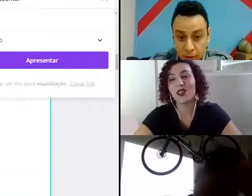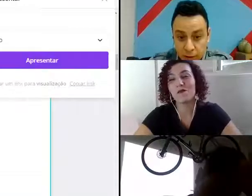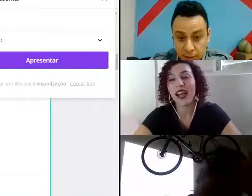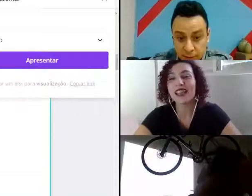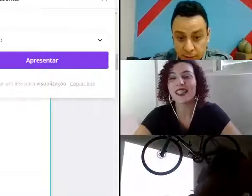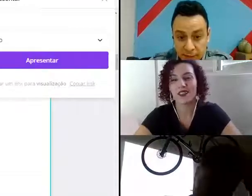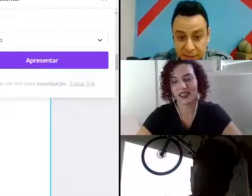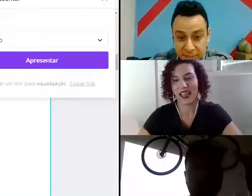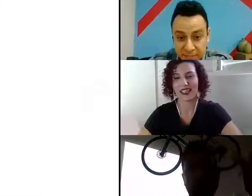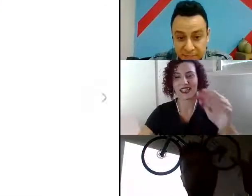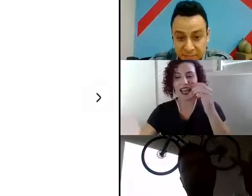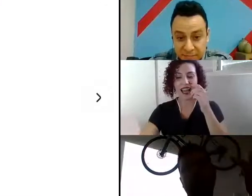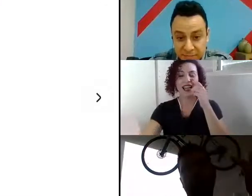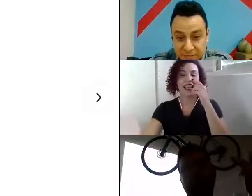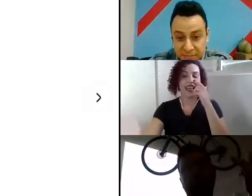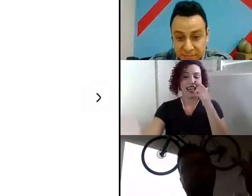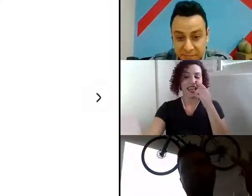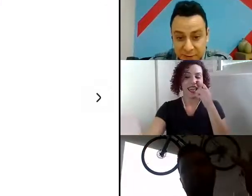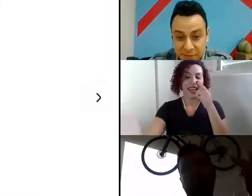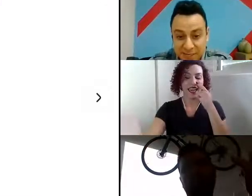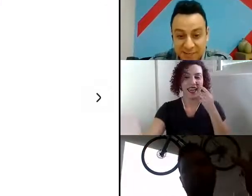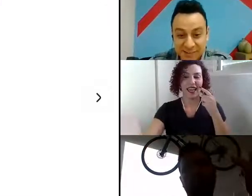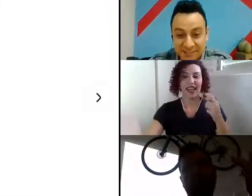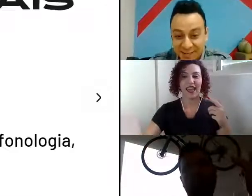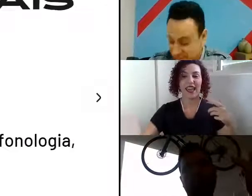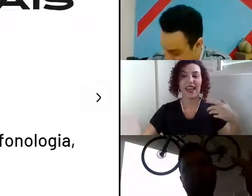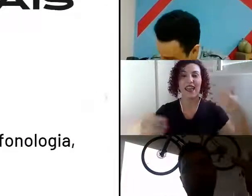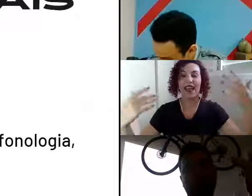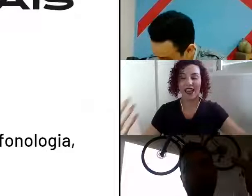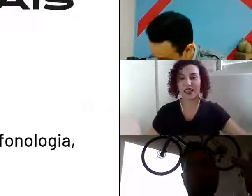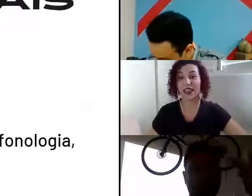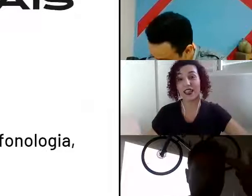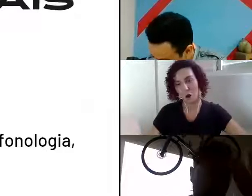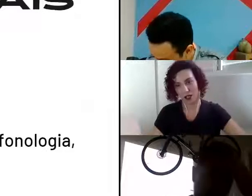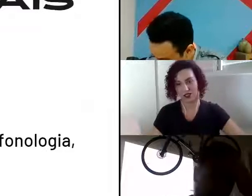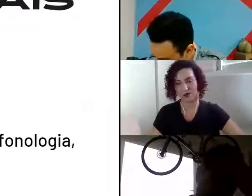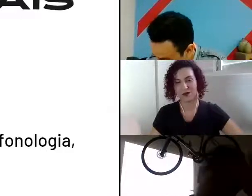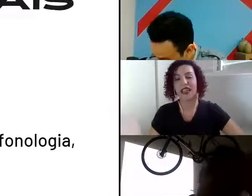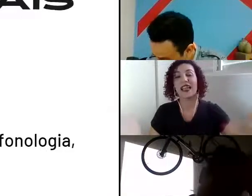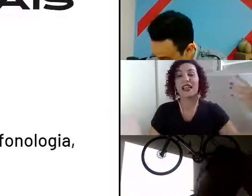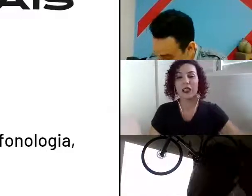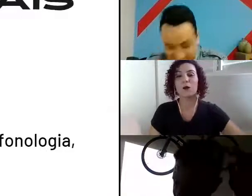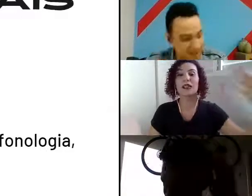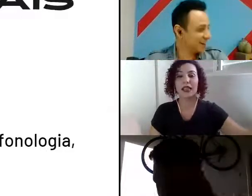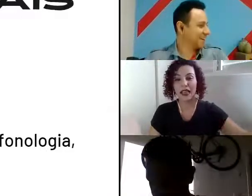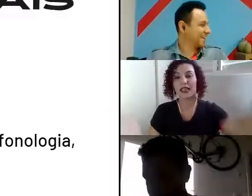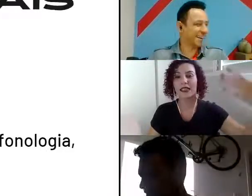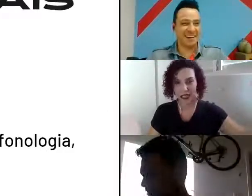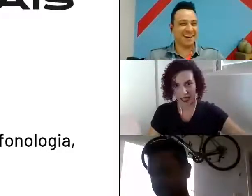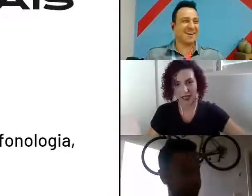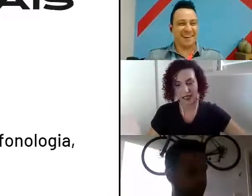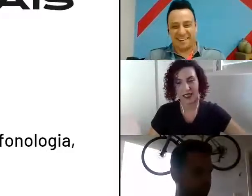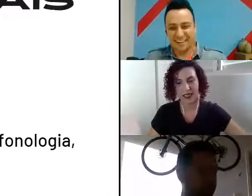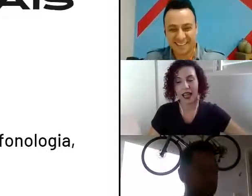Isso é o que mais acontece, tá? É achar que é linguagem. Língua Brasileira